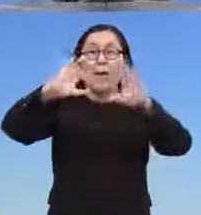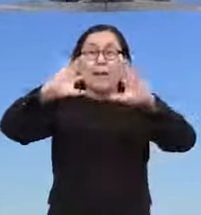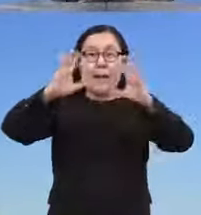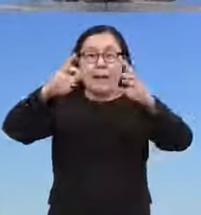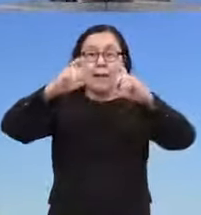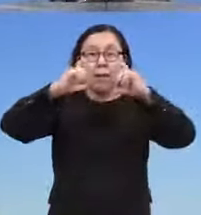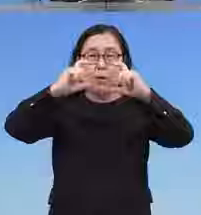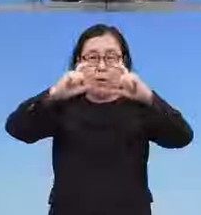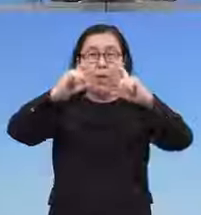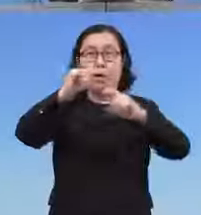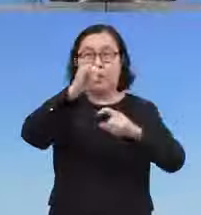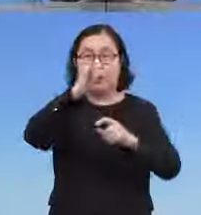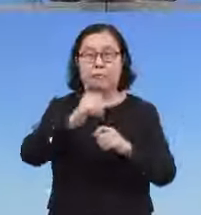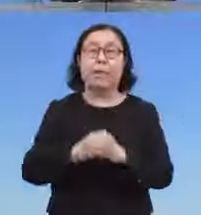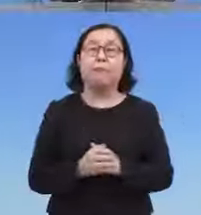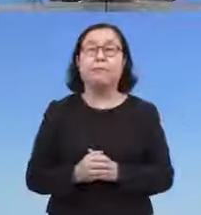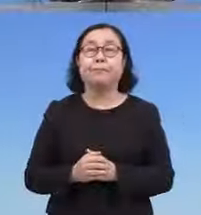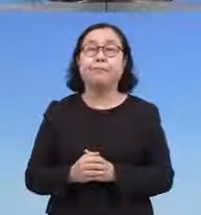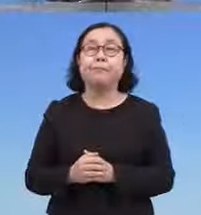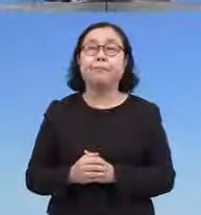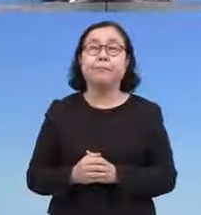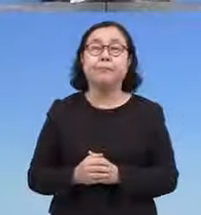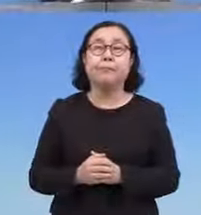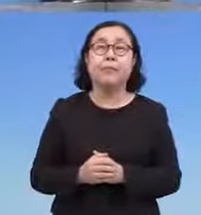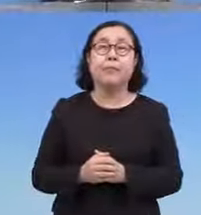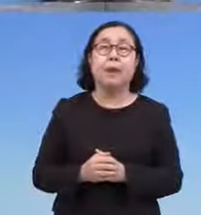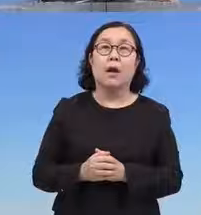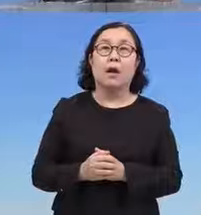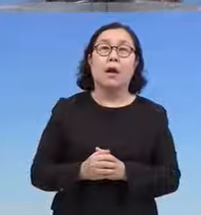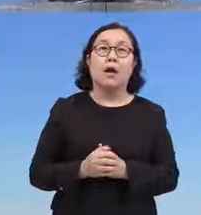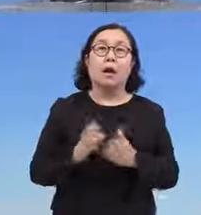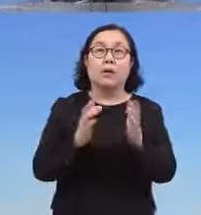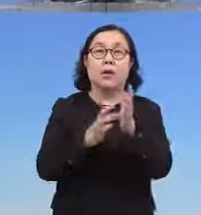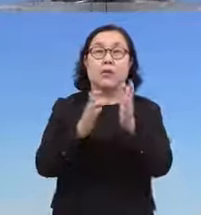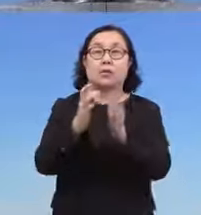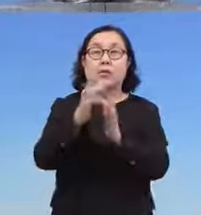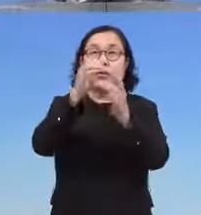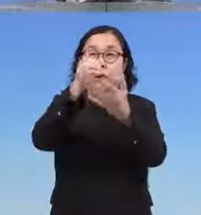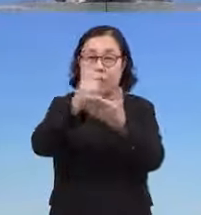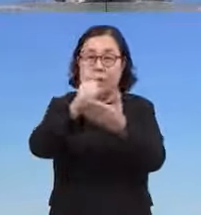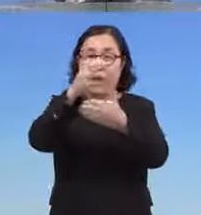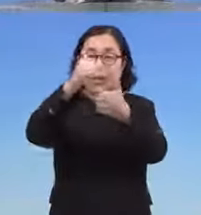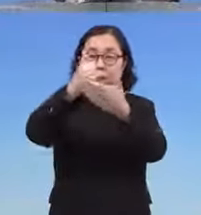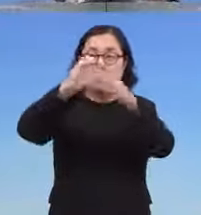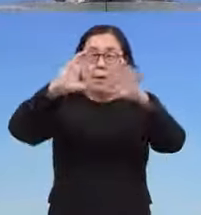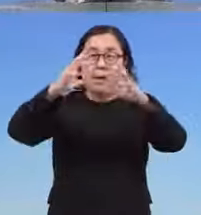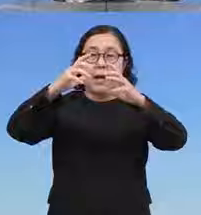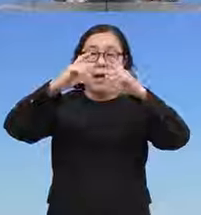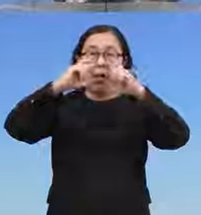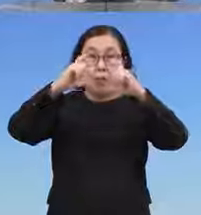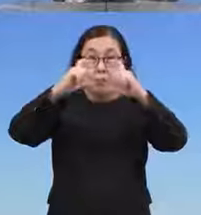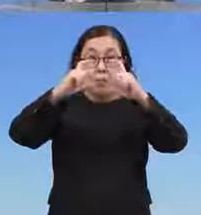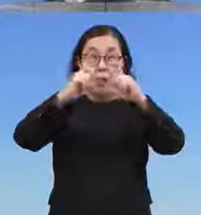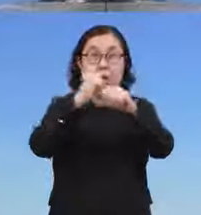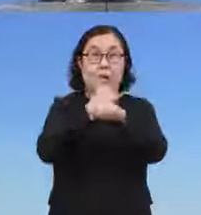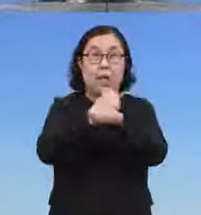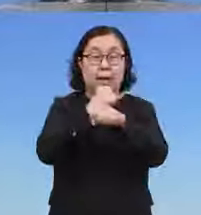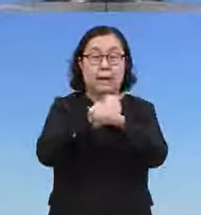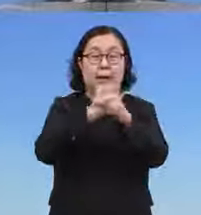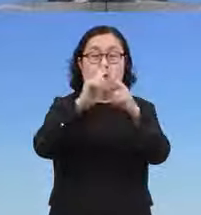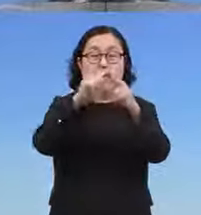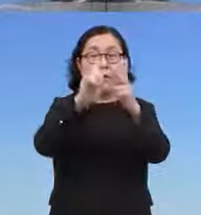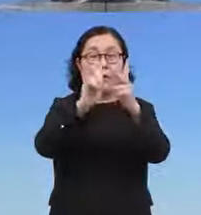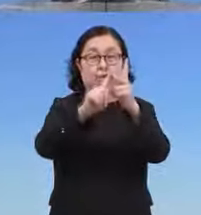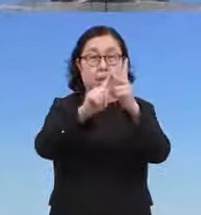그런가 하면 이 15절에서의 그 하나님 나라의 선포를 보면은 예수님께서는 이렇게 하나님 나라를 선포하시면서